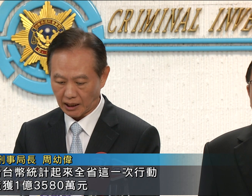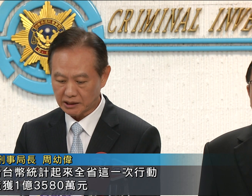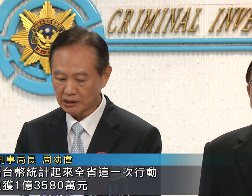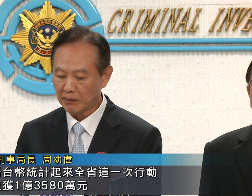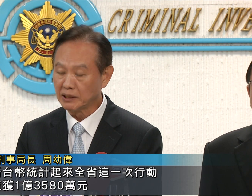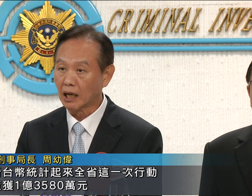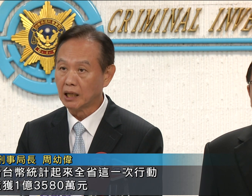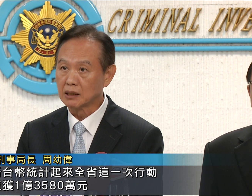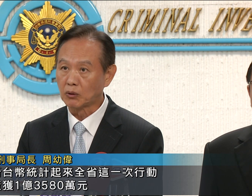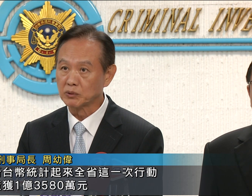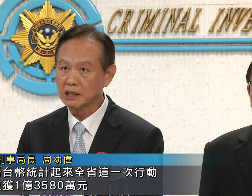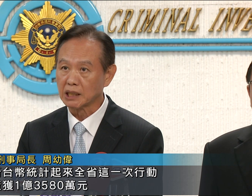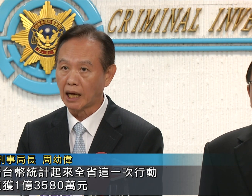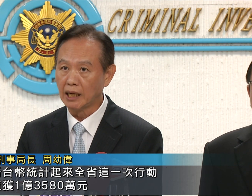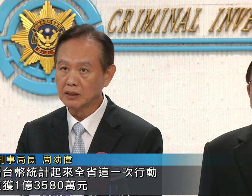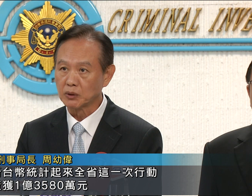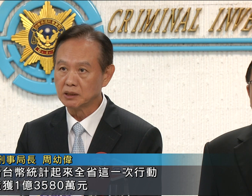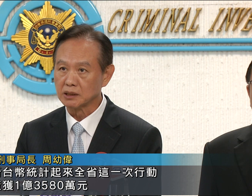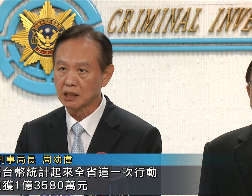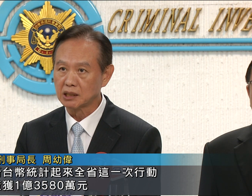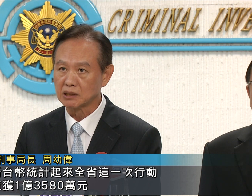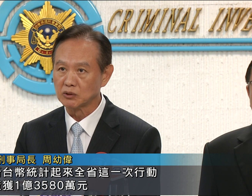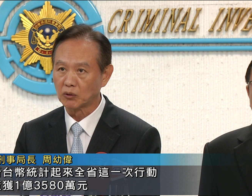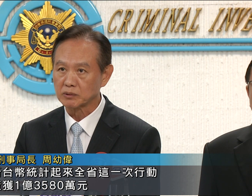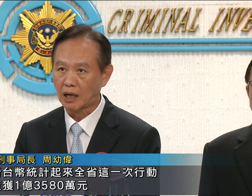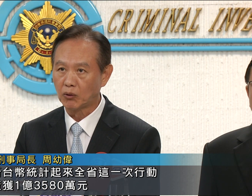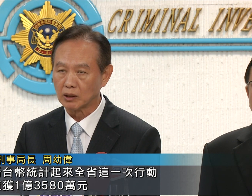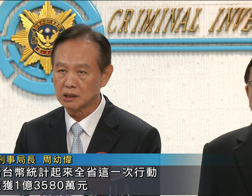新台币啊，统计起来，全省这一次行动查获